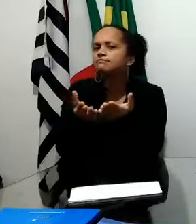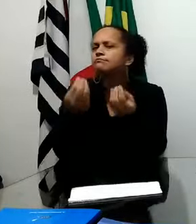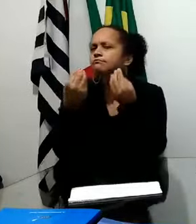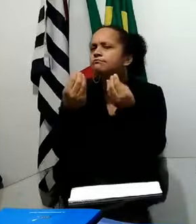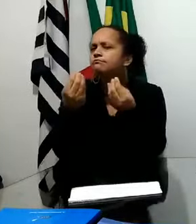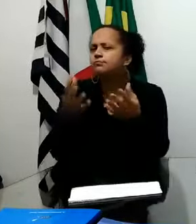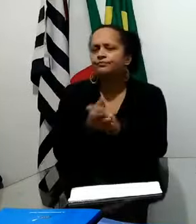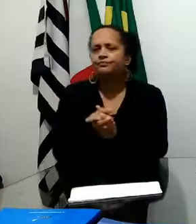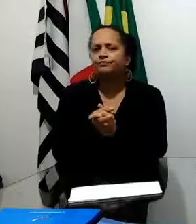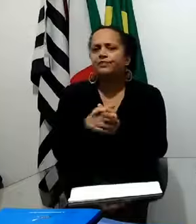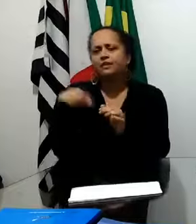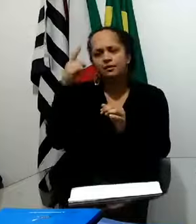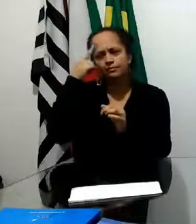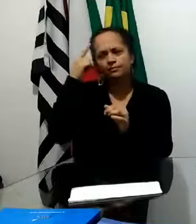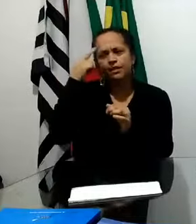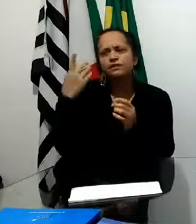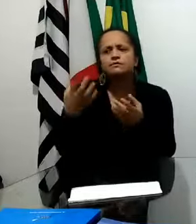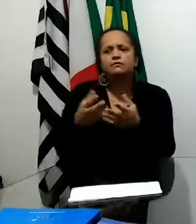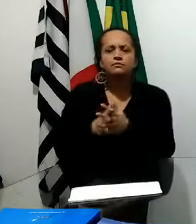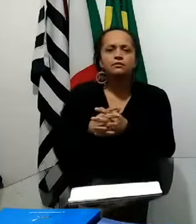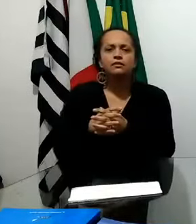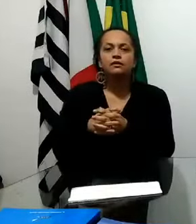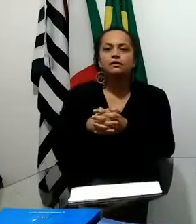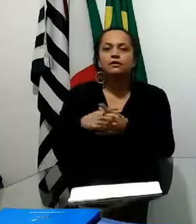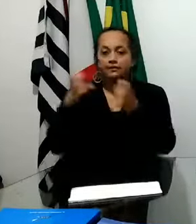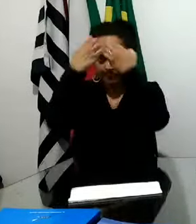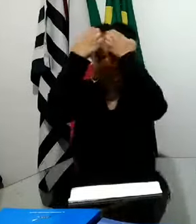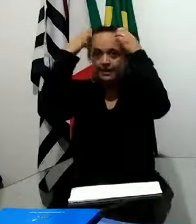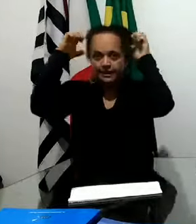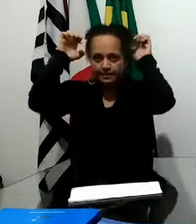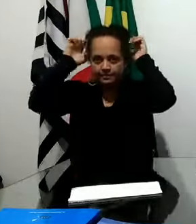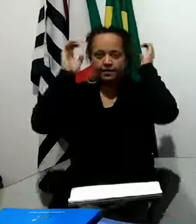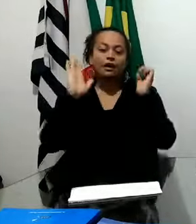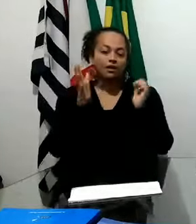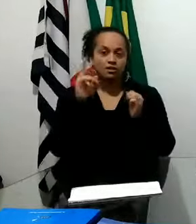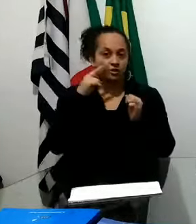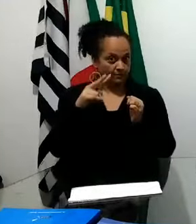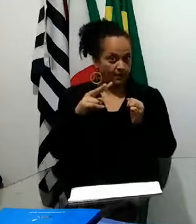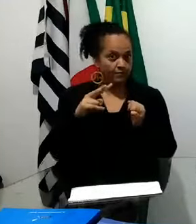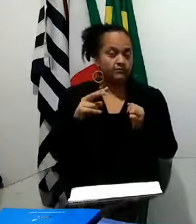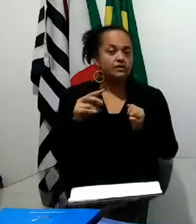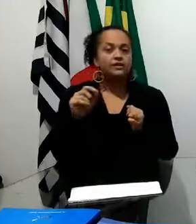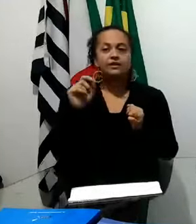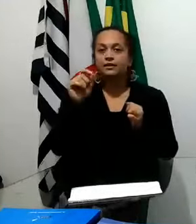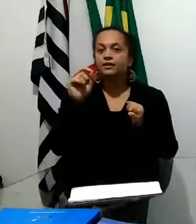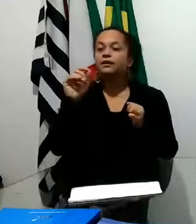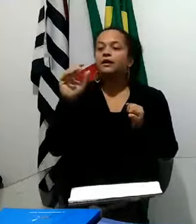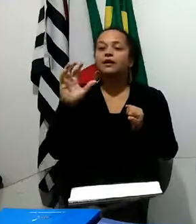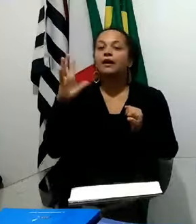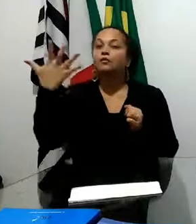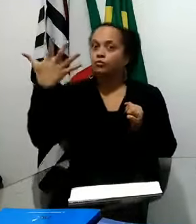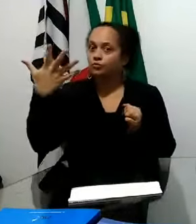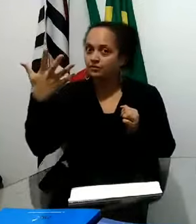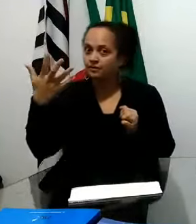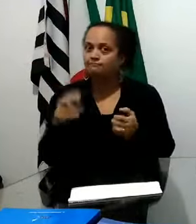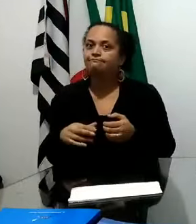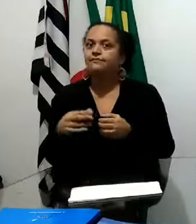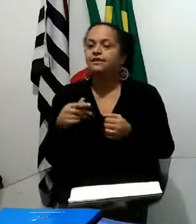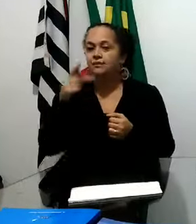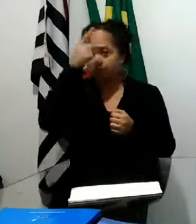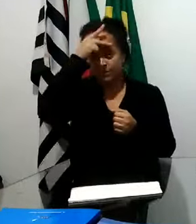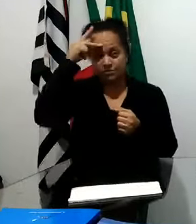este? Para Esther, a gente já viu que foi a iminência da destruição do povo dela, do povo judeu. E para nós, o